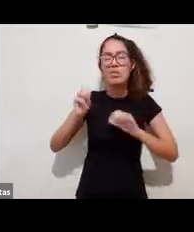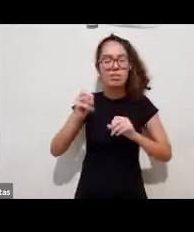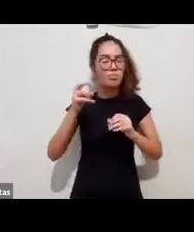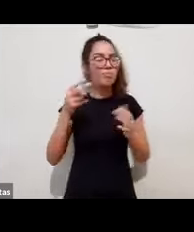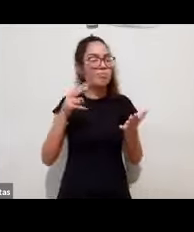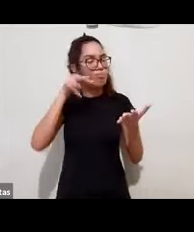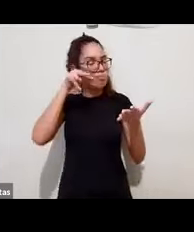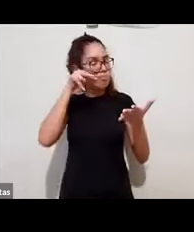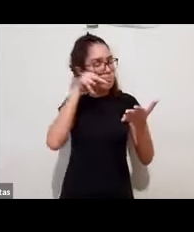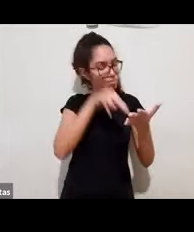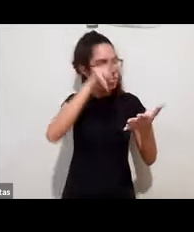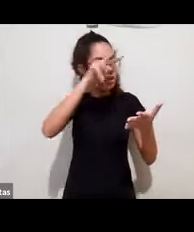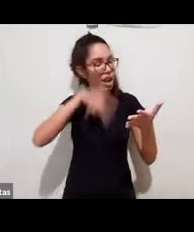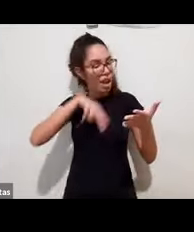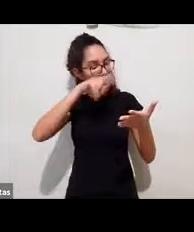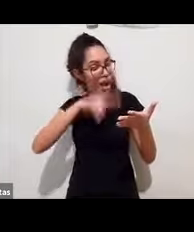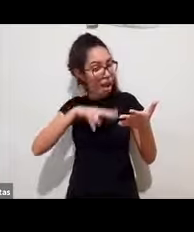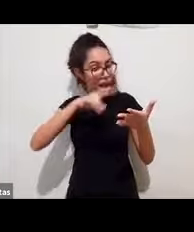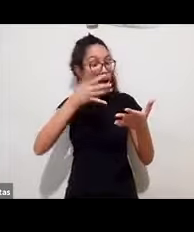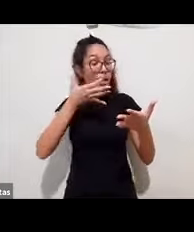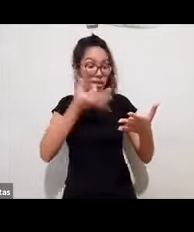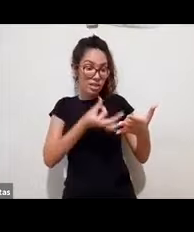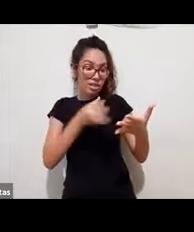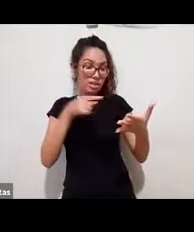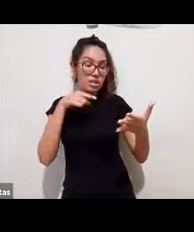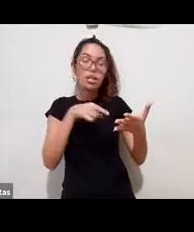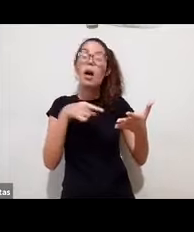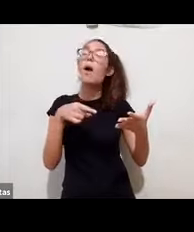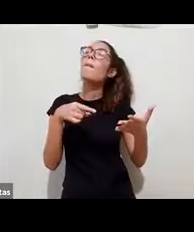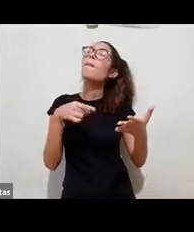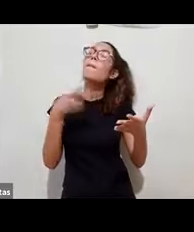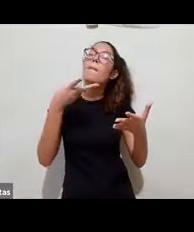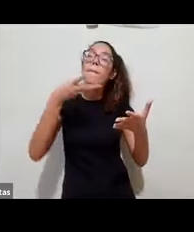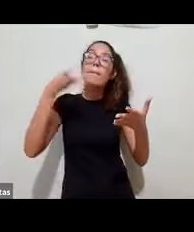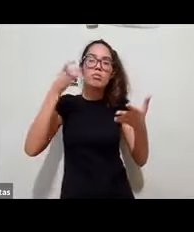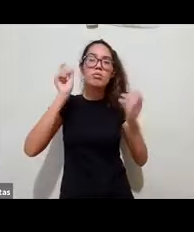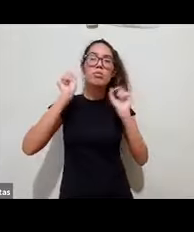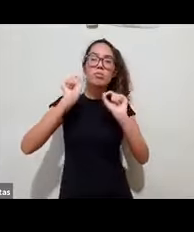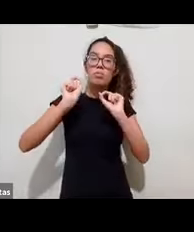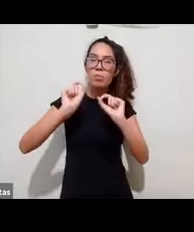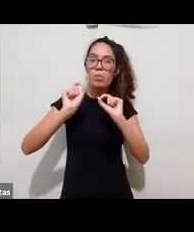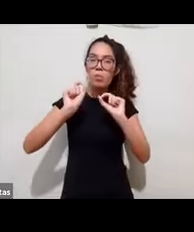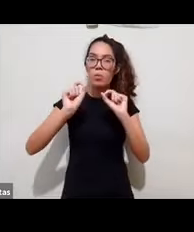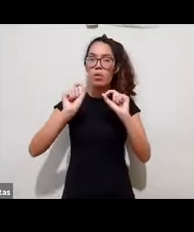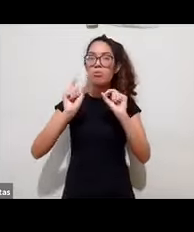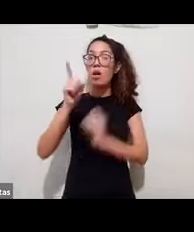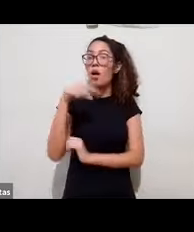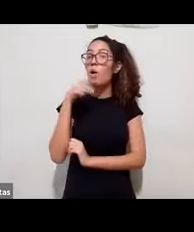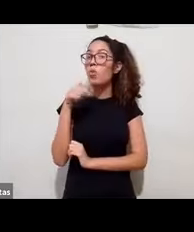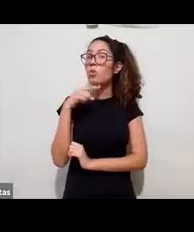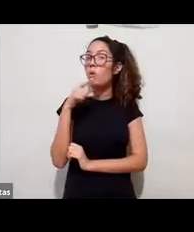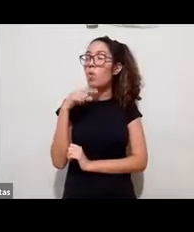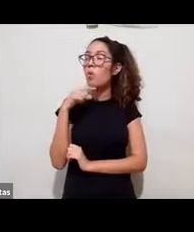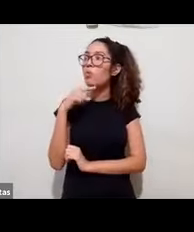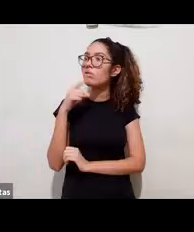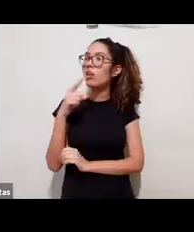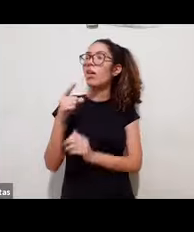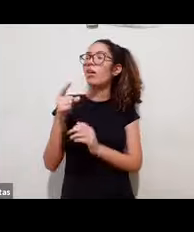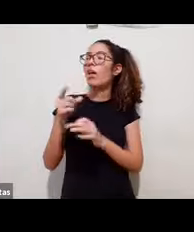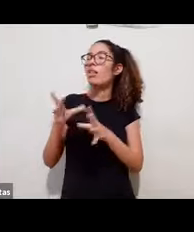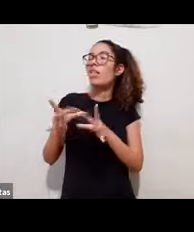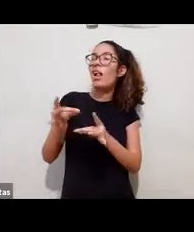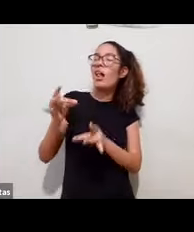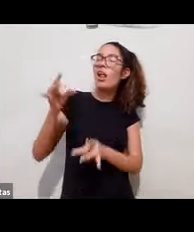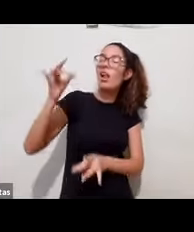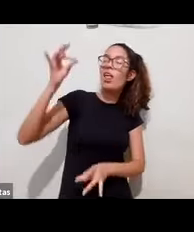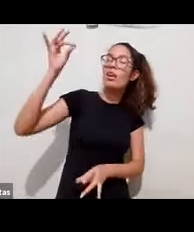você percebe a forma como ele não consegue, muitas vezes, dialogar com a realidade das pessoas, o que acontece com